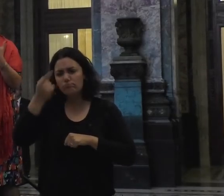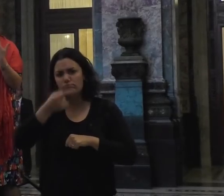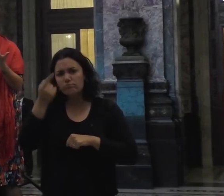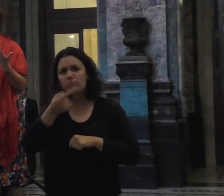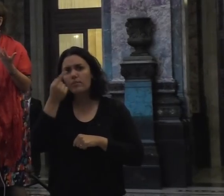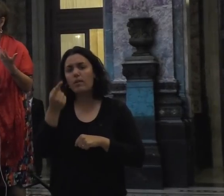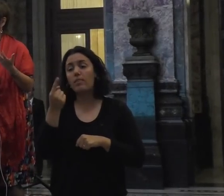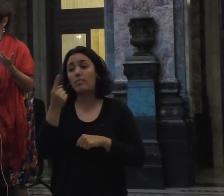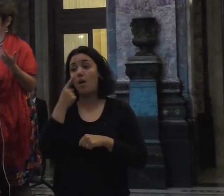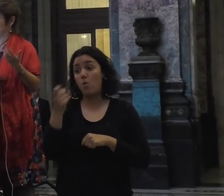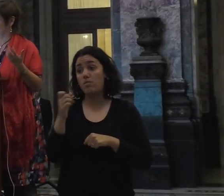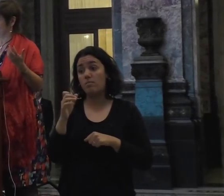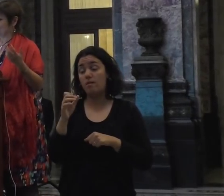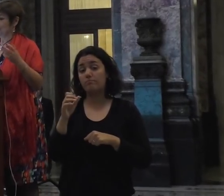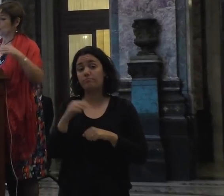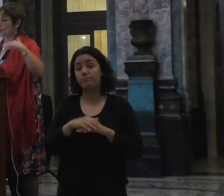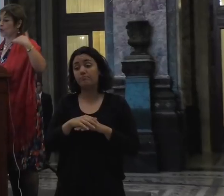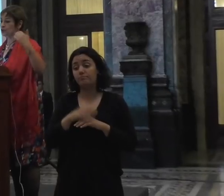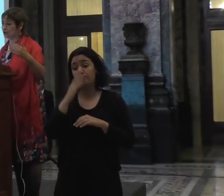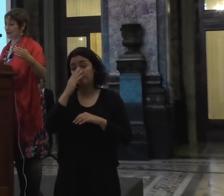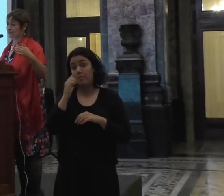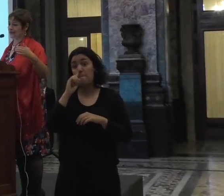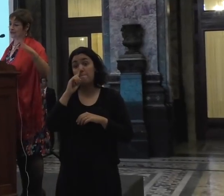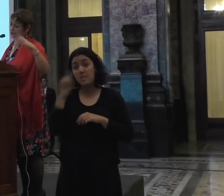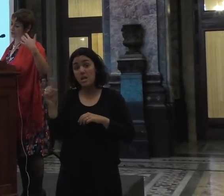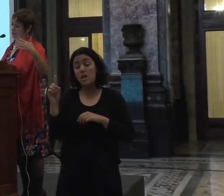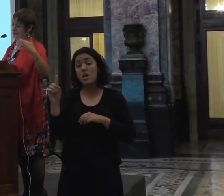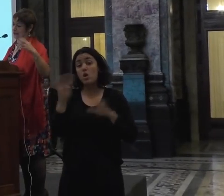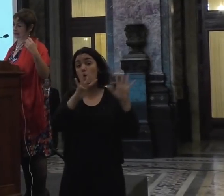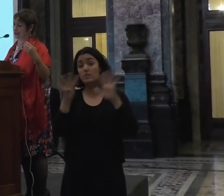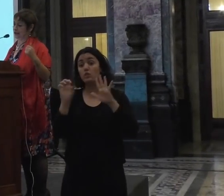en 85 hubo otro gran paso